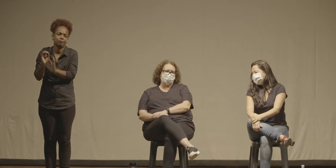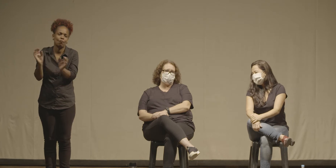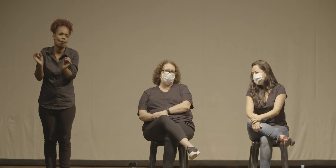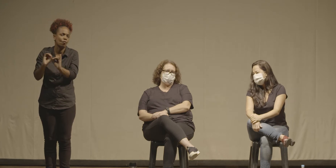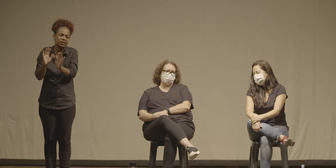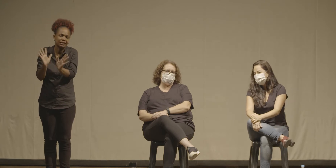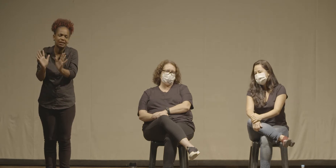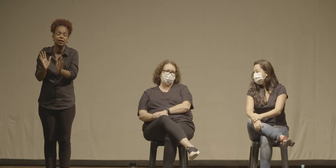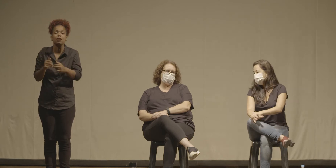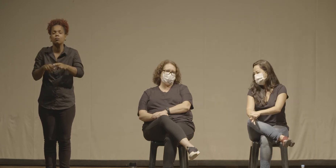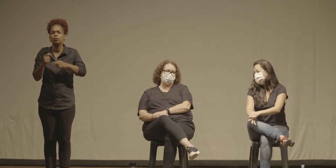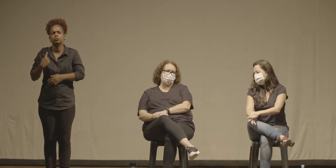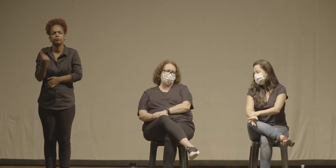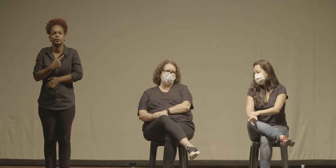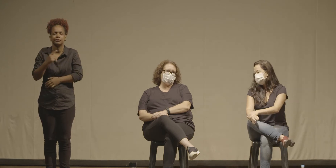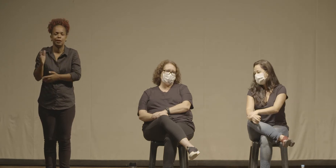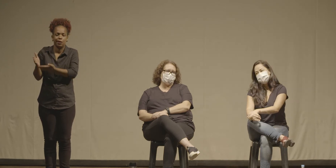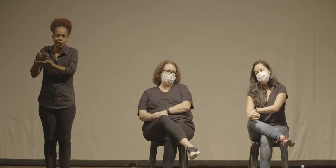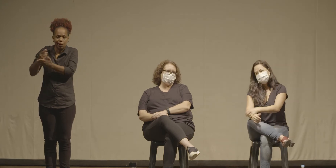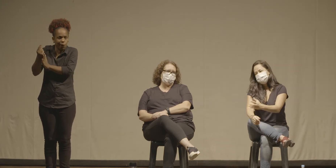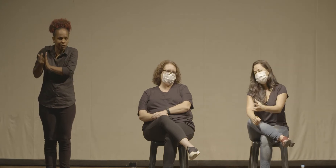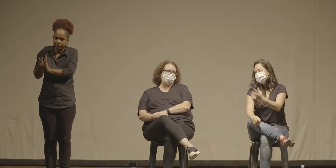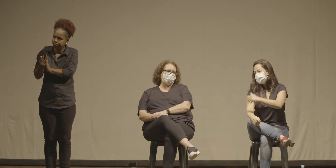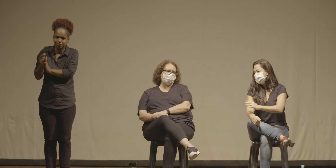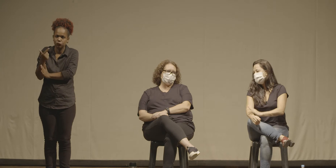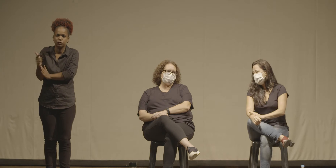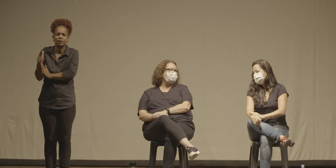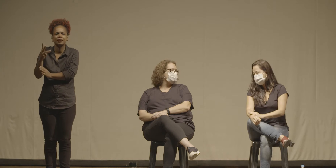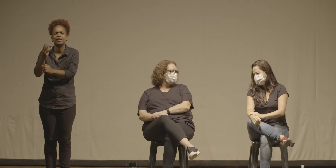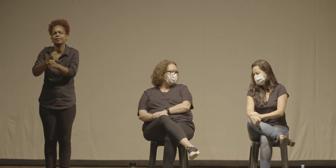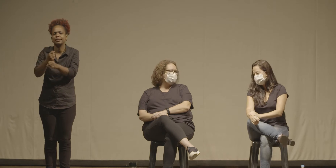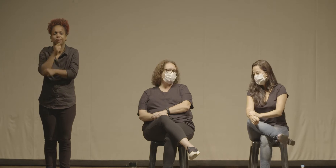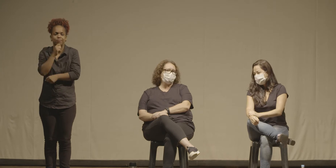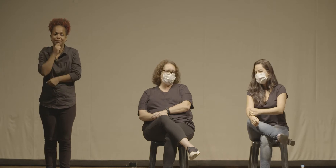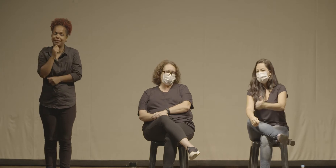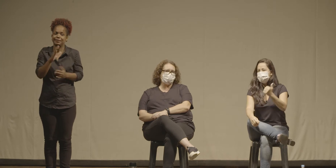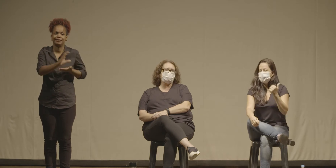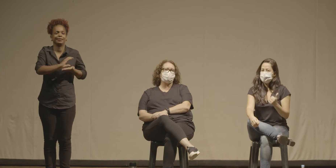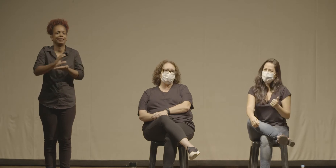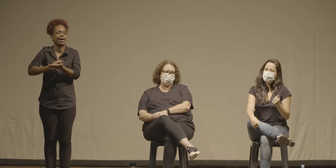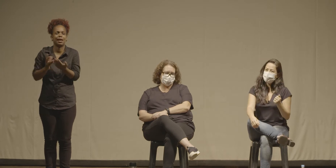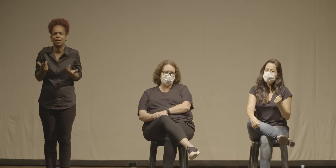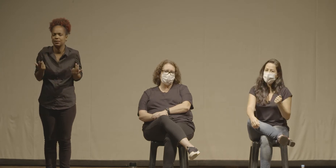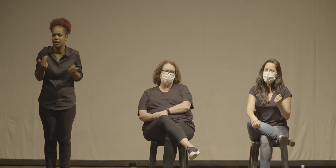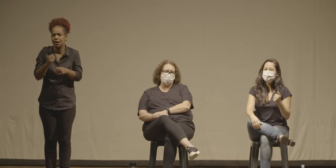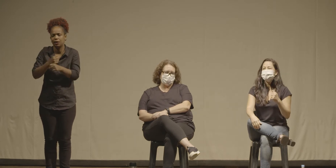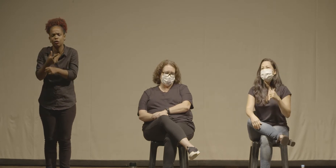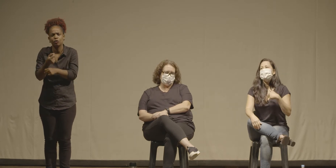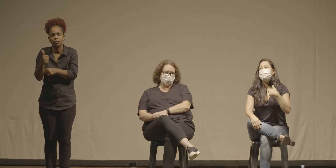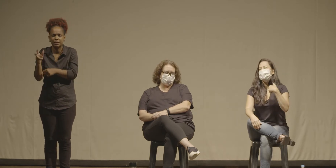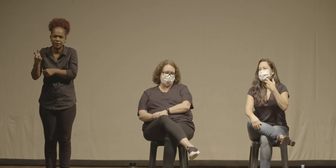porque a gente não tinha orçamento, até ficamos 3 anos sem orçamento, né? Então, em 2015 teve a